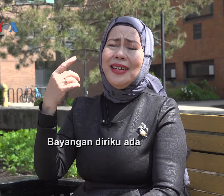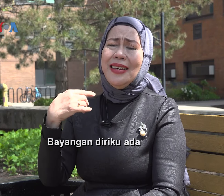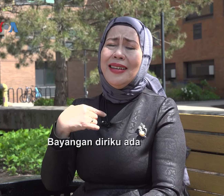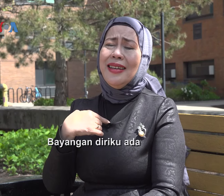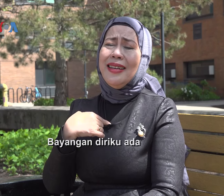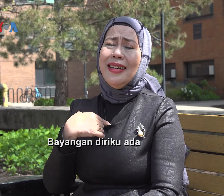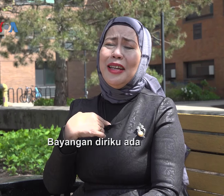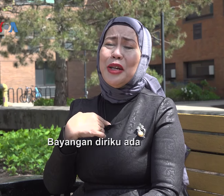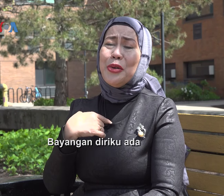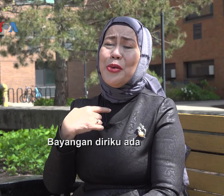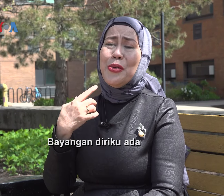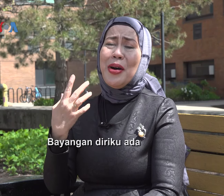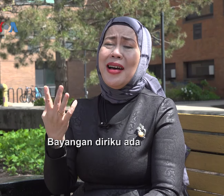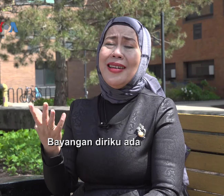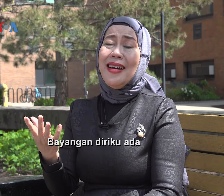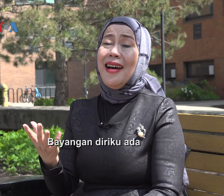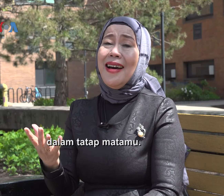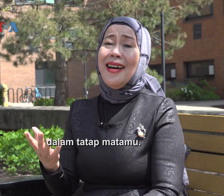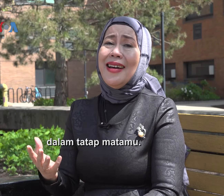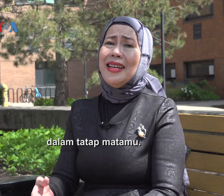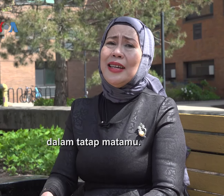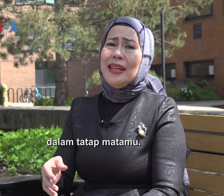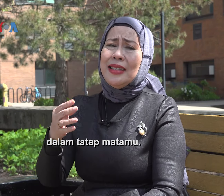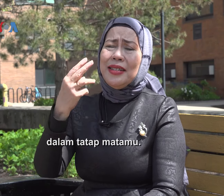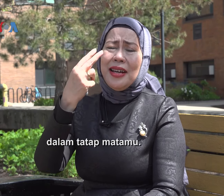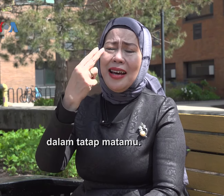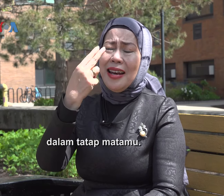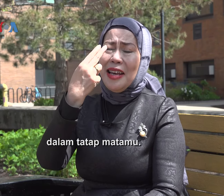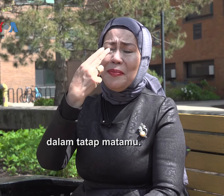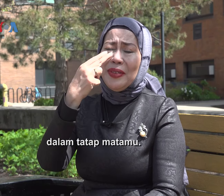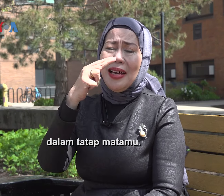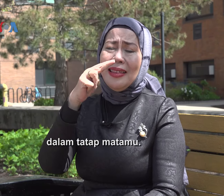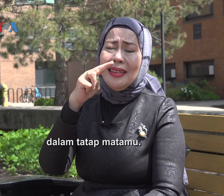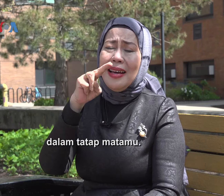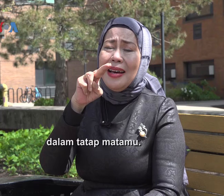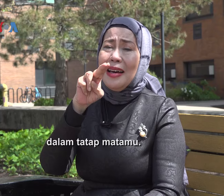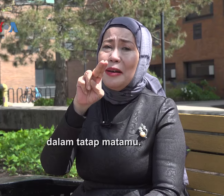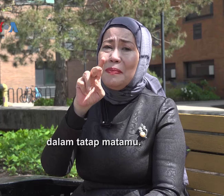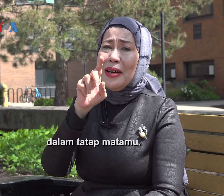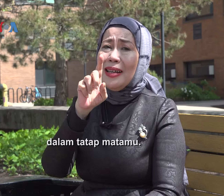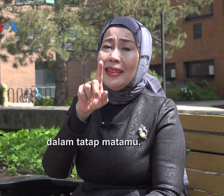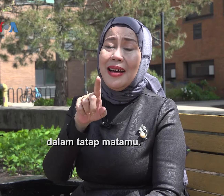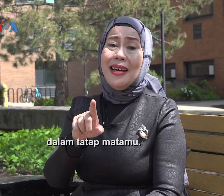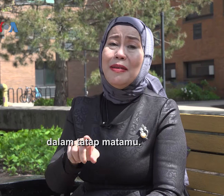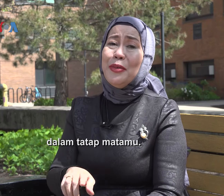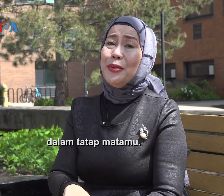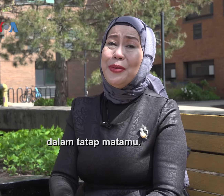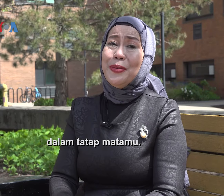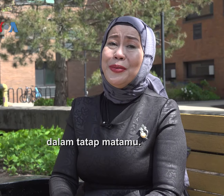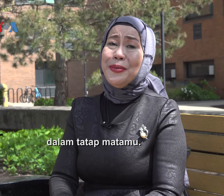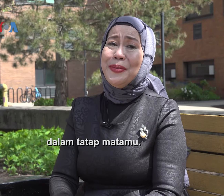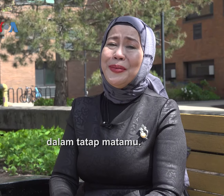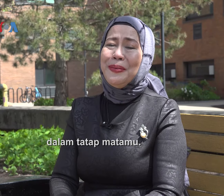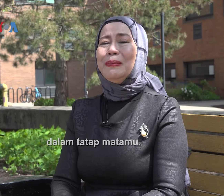Bayangan diriku ada dalam tatap